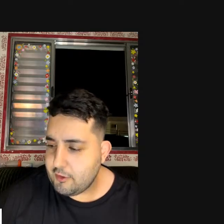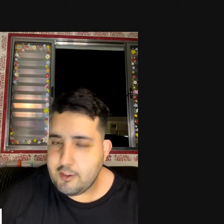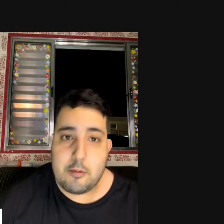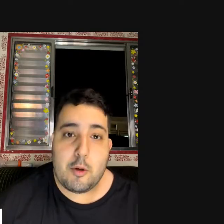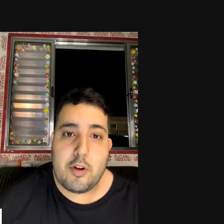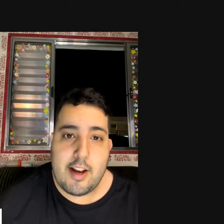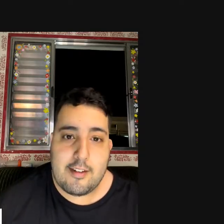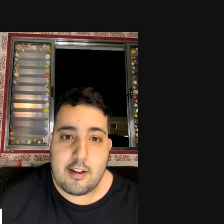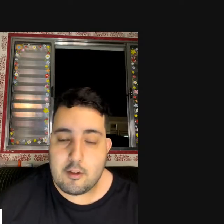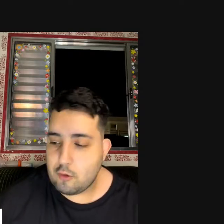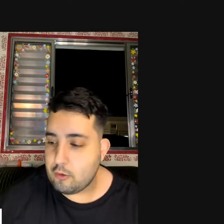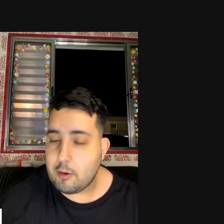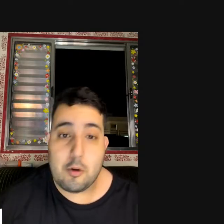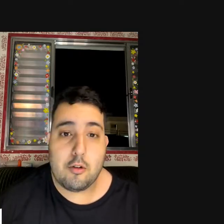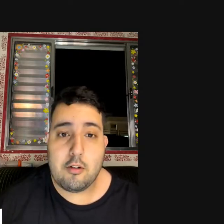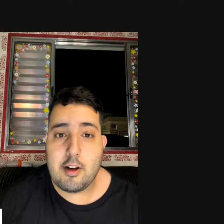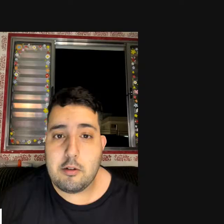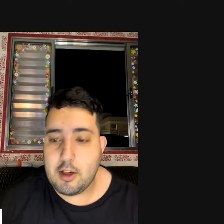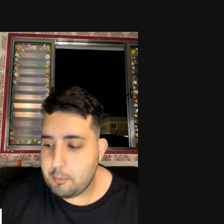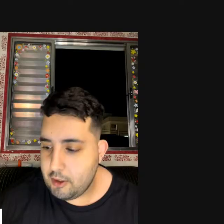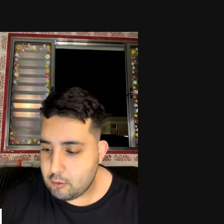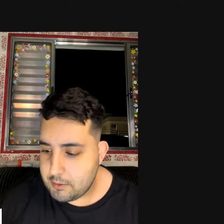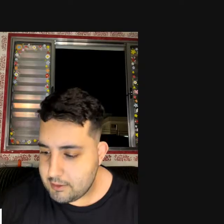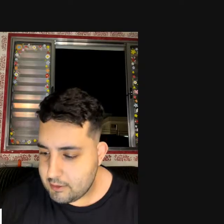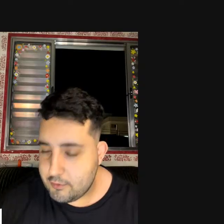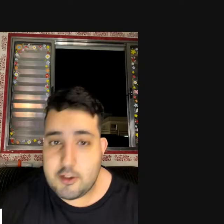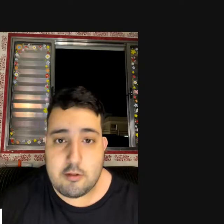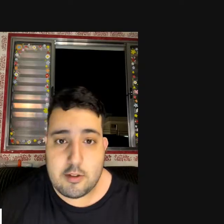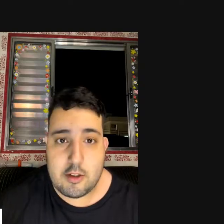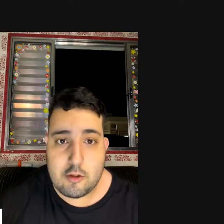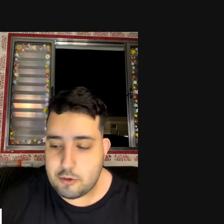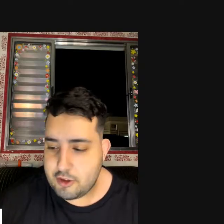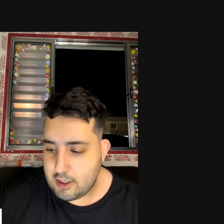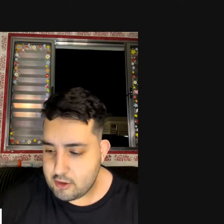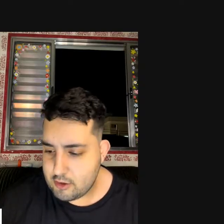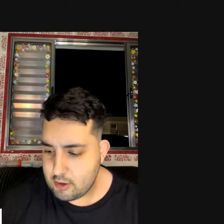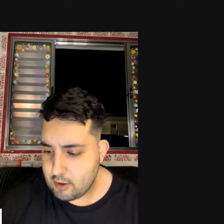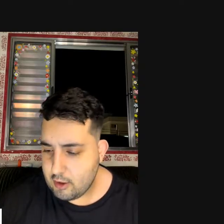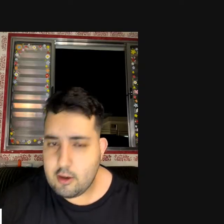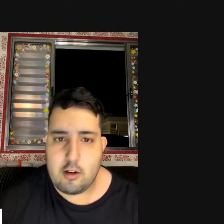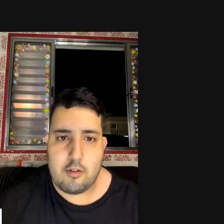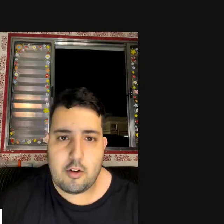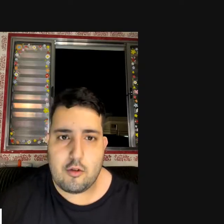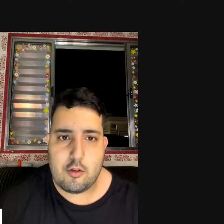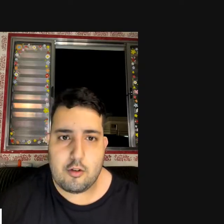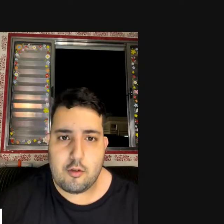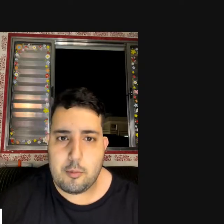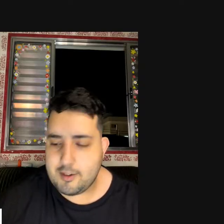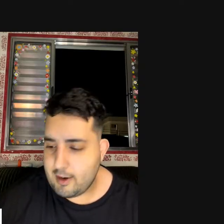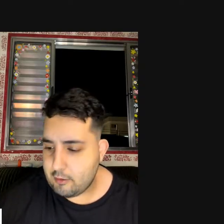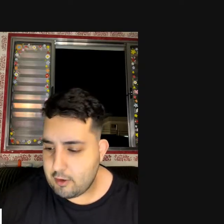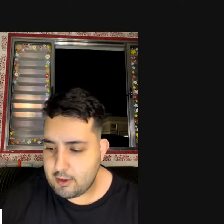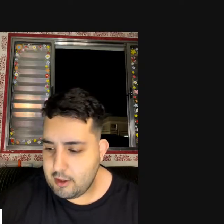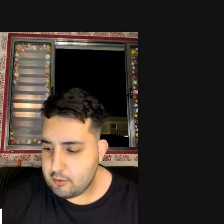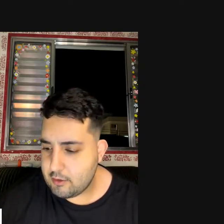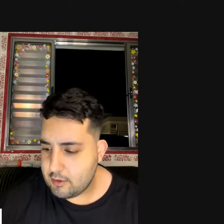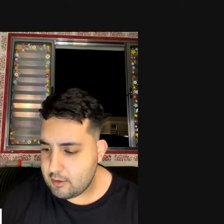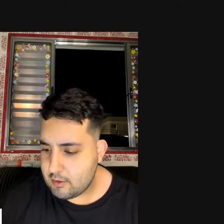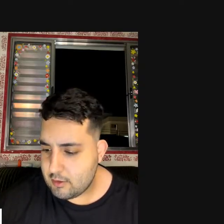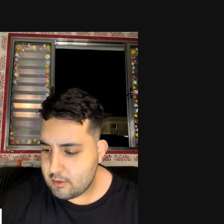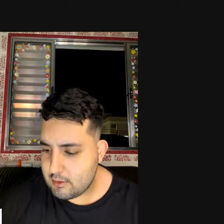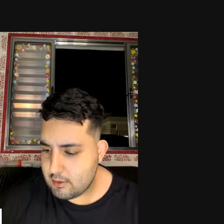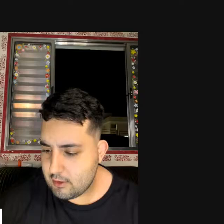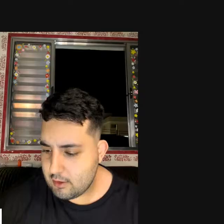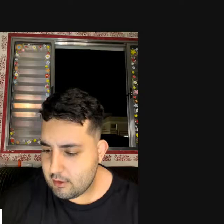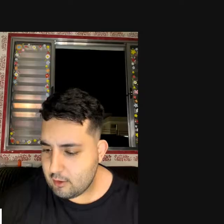Se vocês não me conhecem, eu sou o Samuel, tenho o canal Geek Pirituba. De vez em quando eu tenho uns podcasts. Eu falo de filme, série, quadrinho,